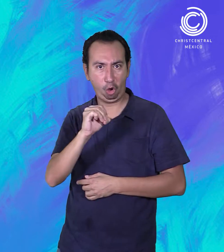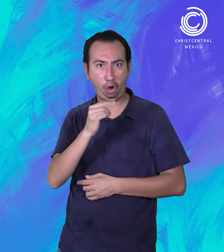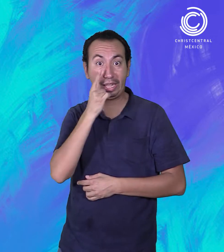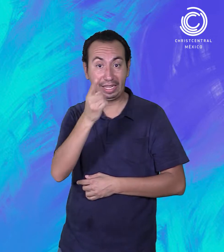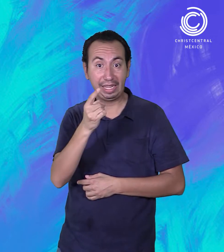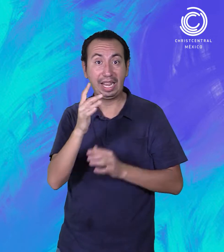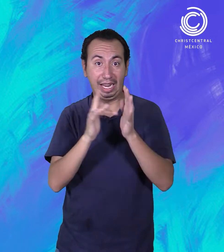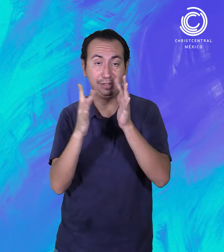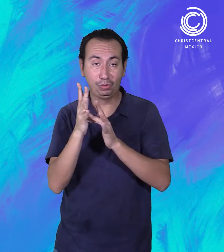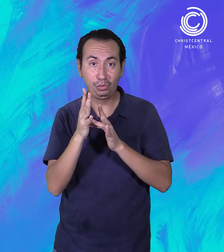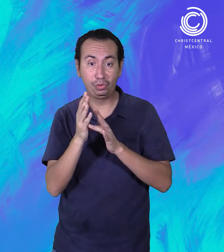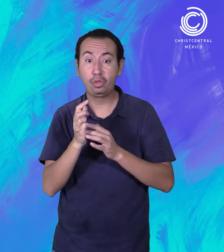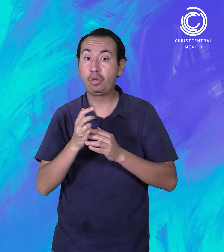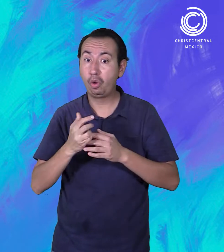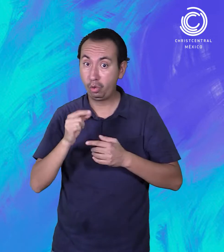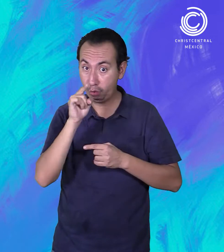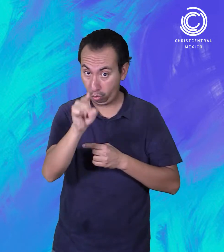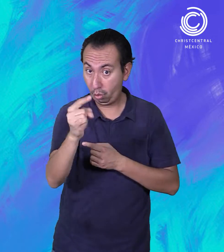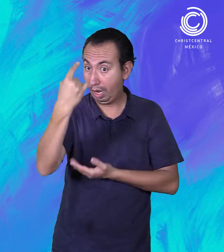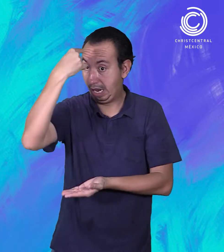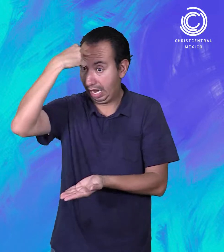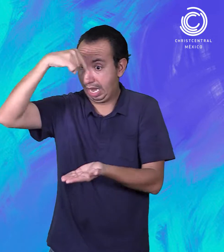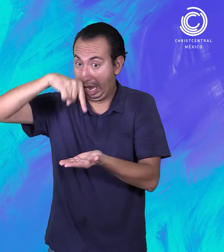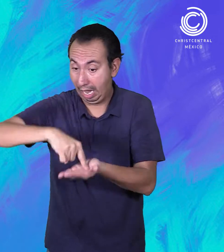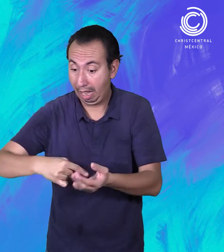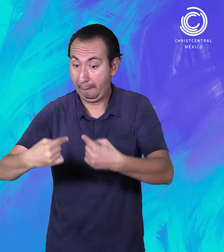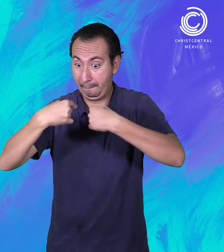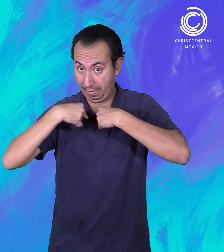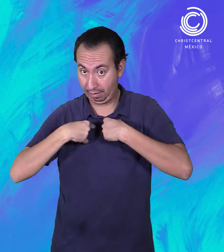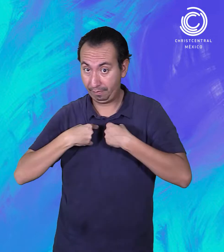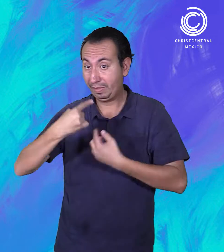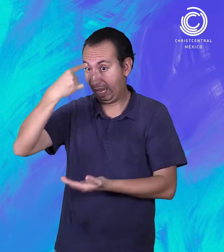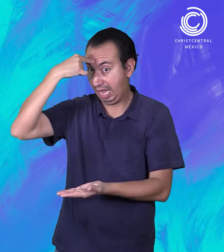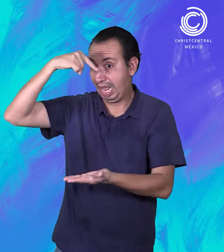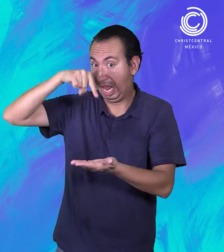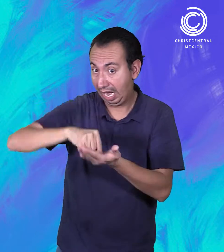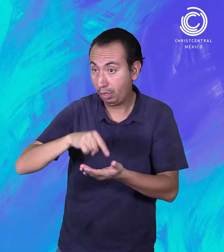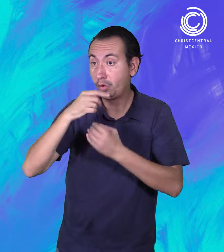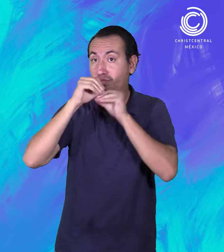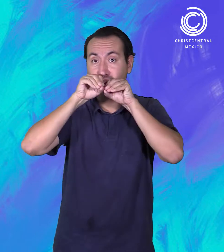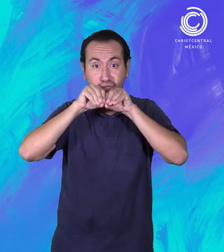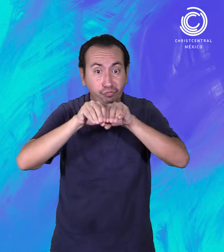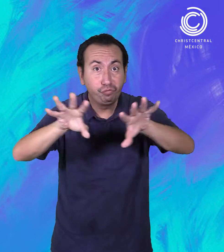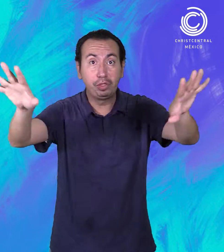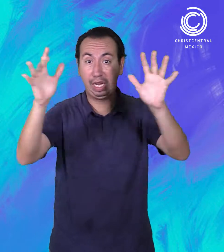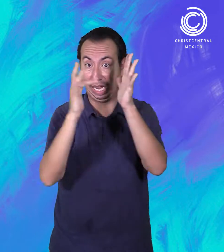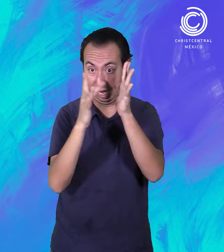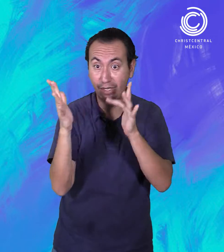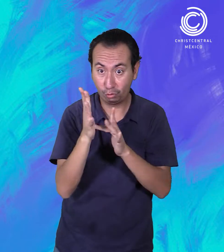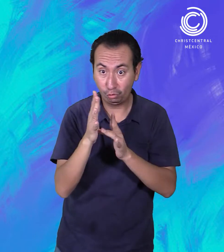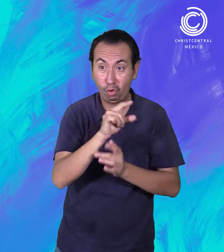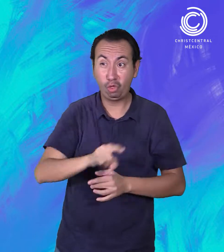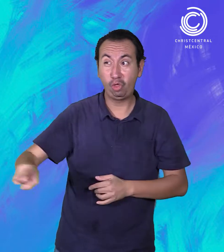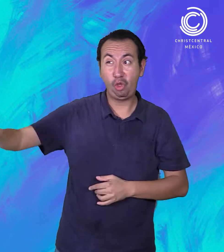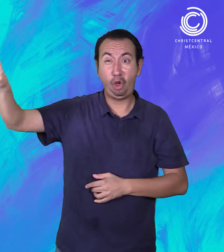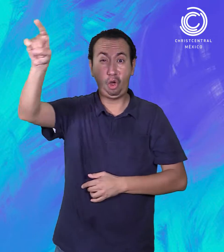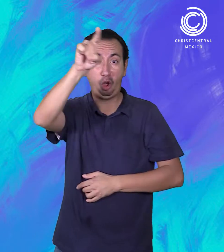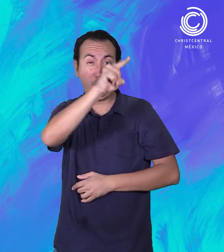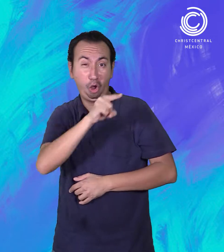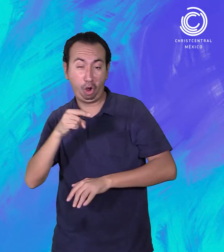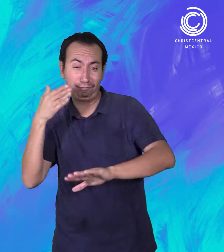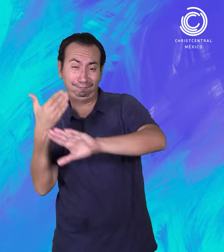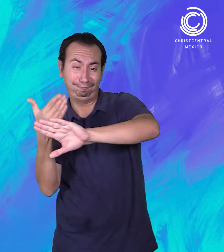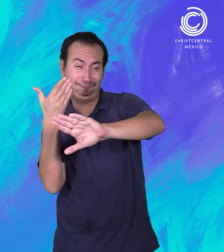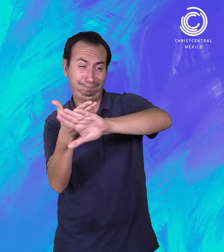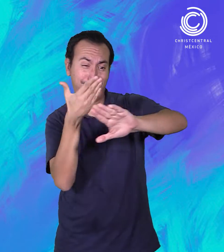les advierto que por creer en mí, por creer en el Evangelio, por predicar el Evangelio, les vendrán